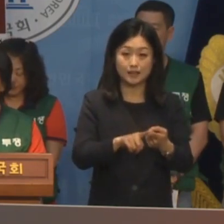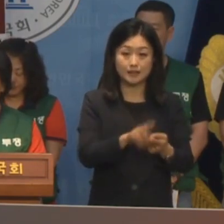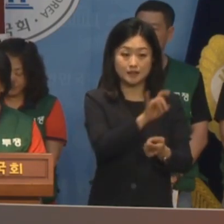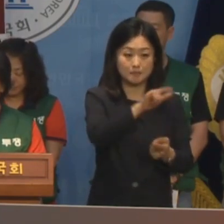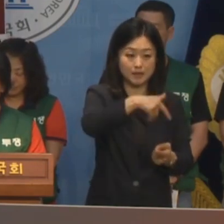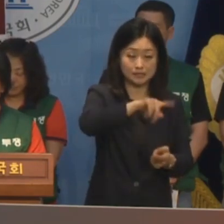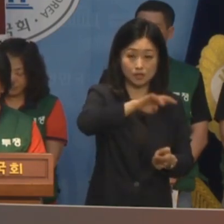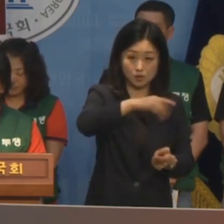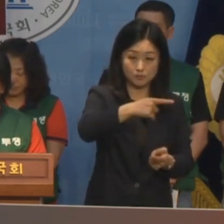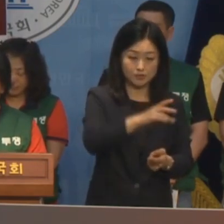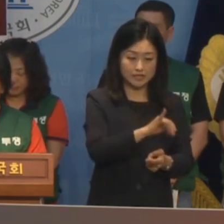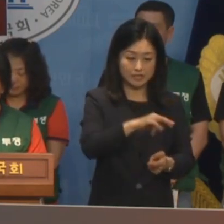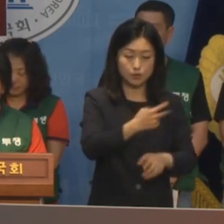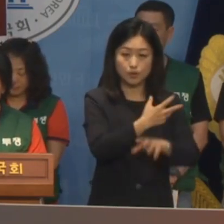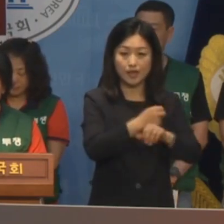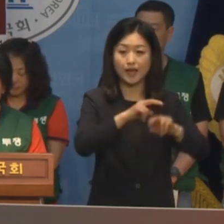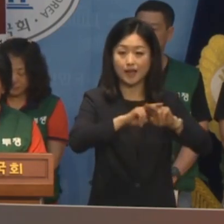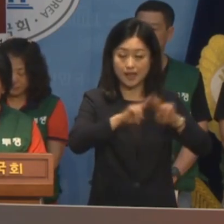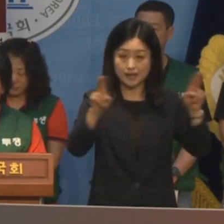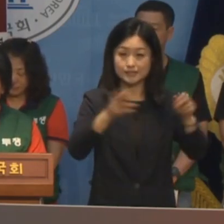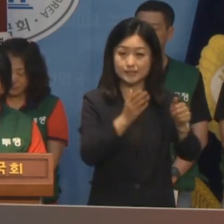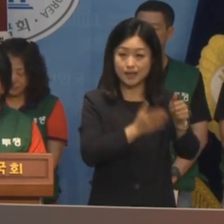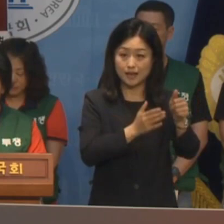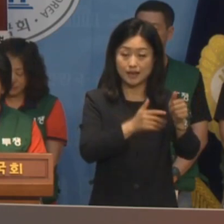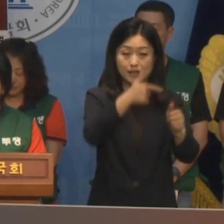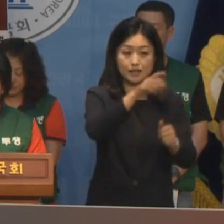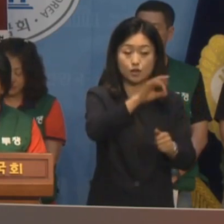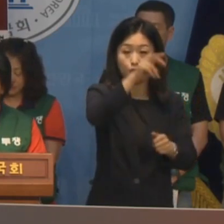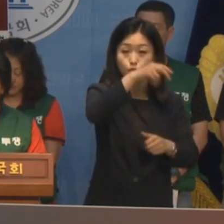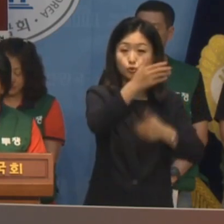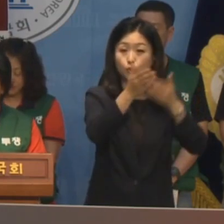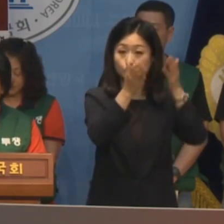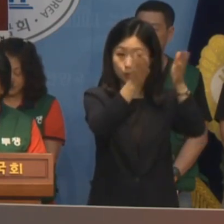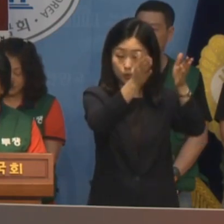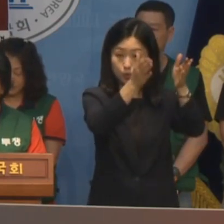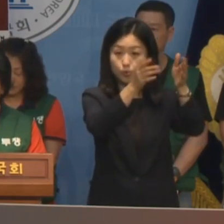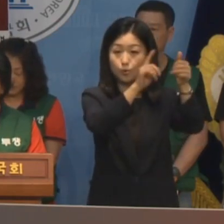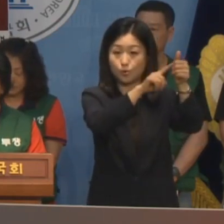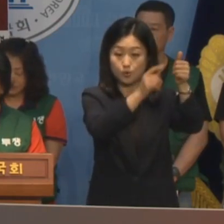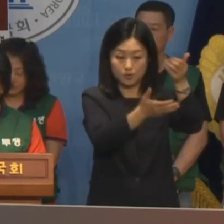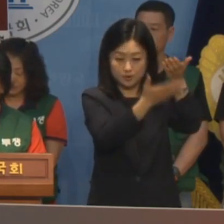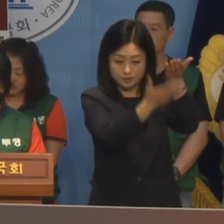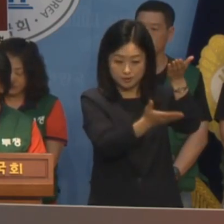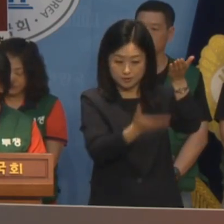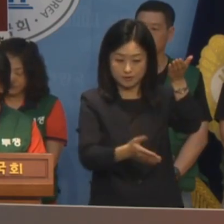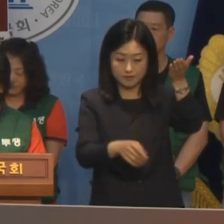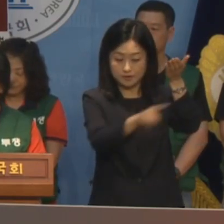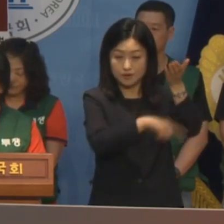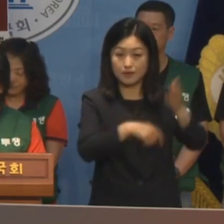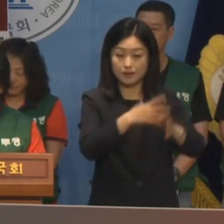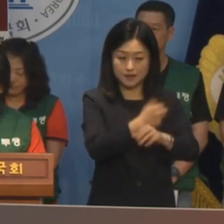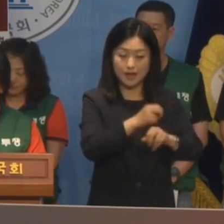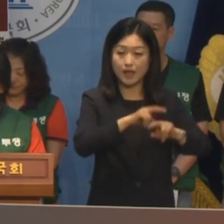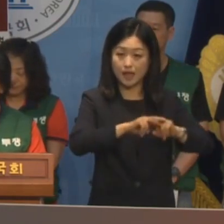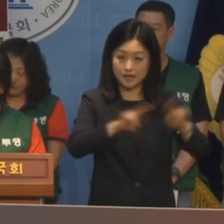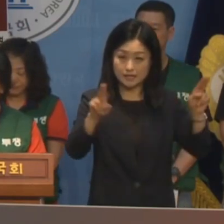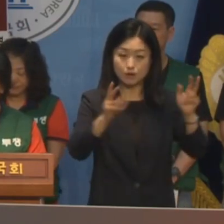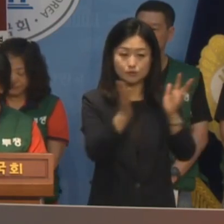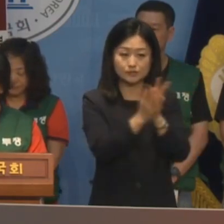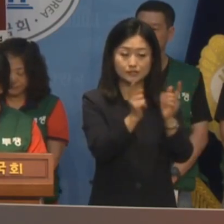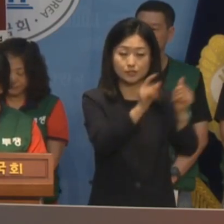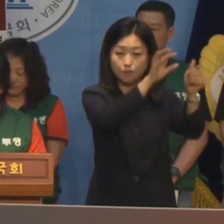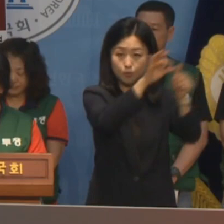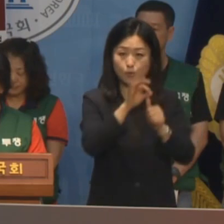계약을 해제하라. 경수 고속도로 주는 주 2도, 주 맥서브와의 계약을 해제하고 직접 고용을